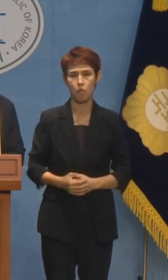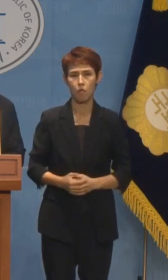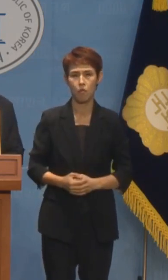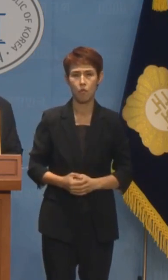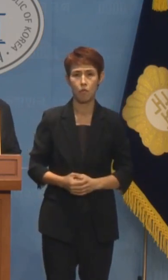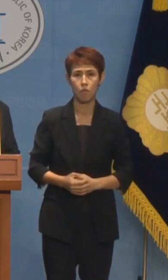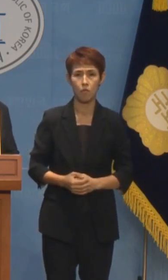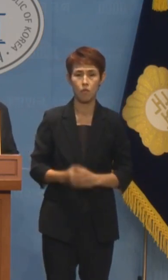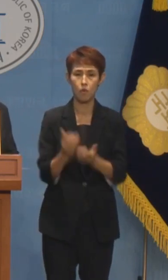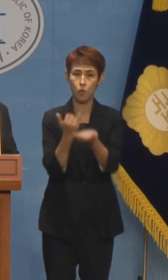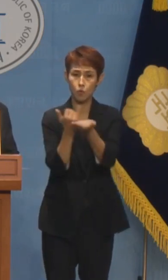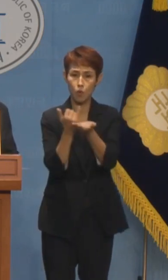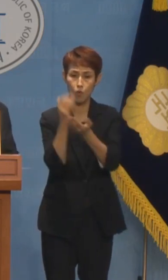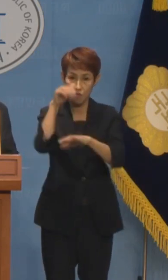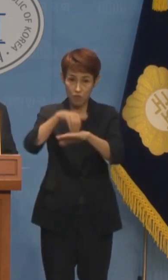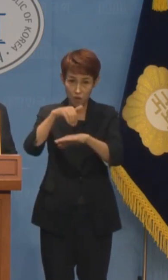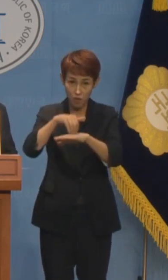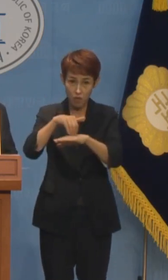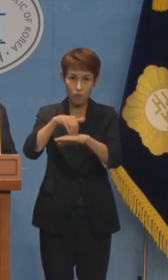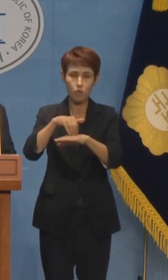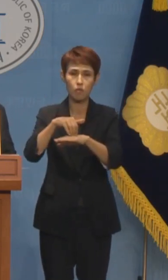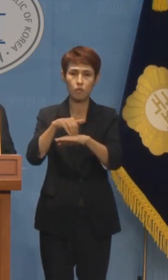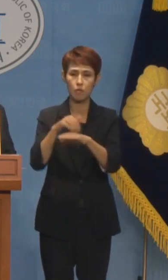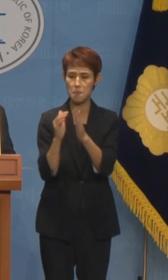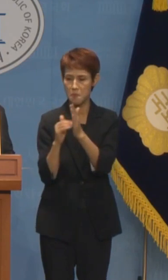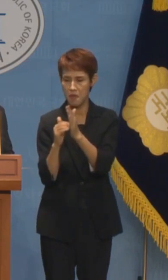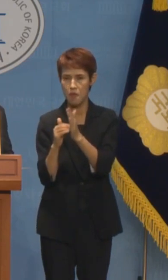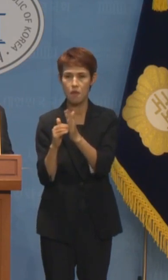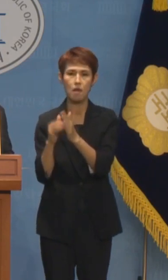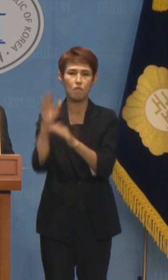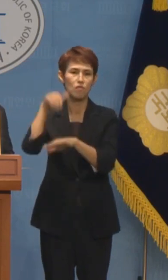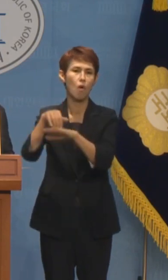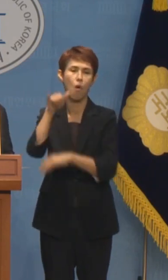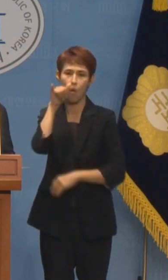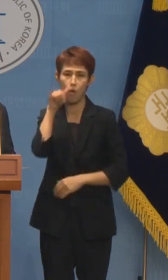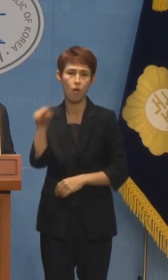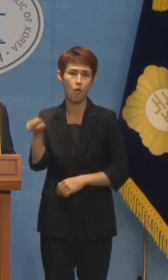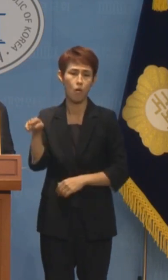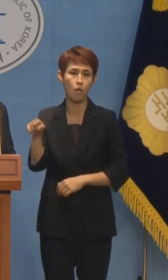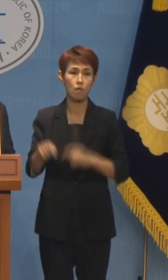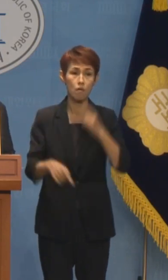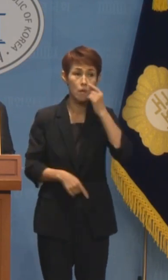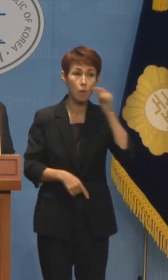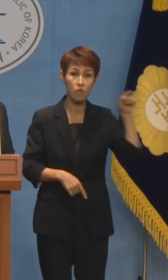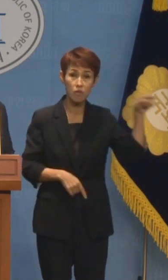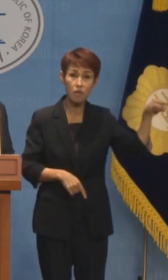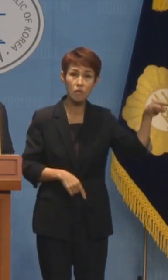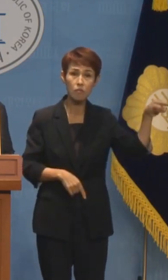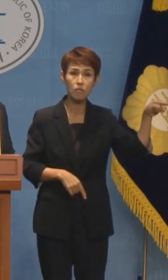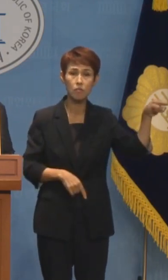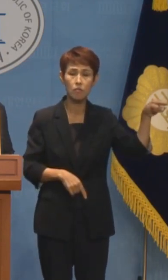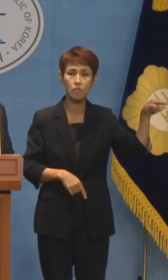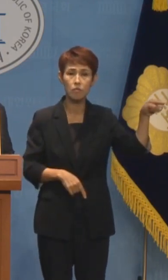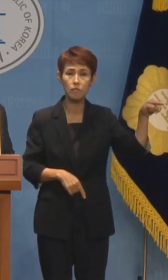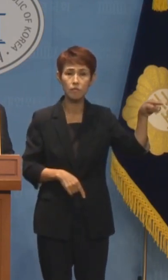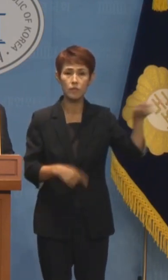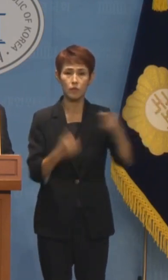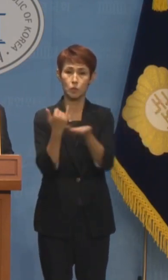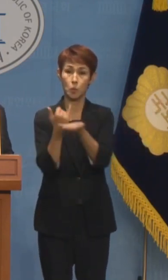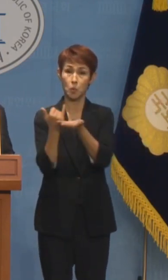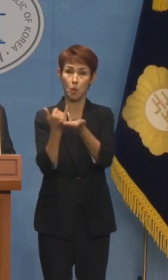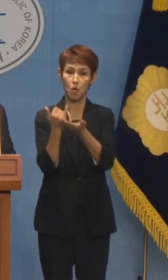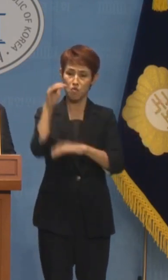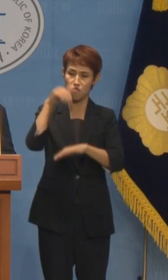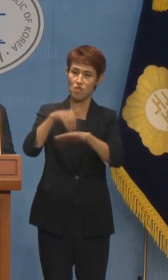명칭이 바뀌고 비공개로 진행되고 축소가 되었습니다이 훈련에 대해서 일본이 어 독도 방어